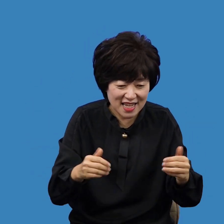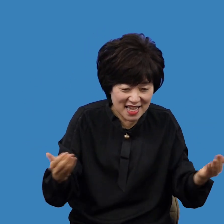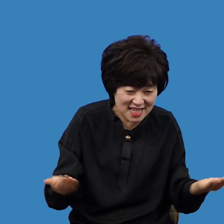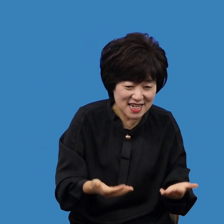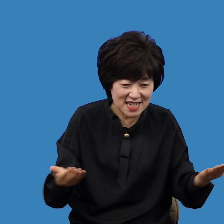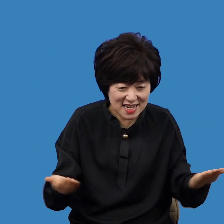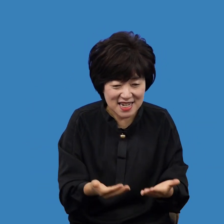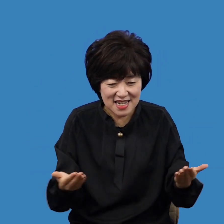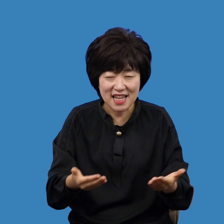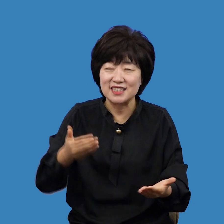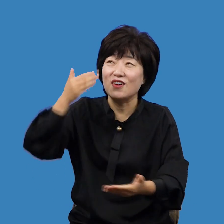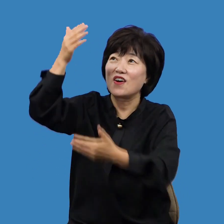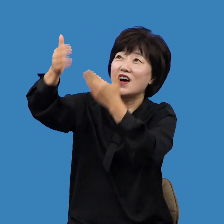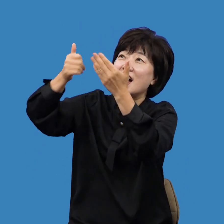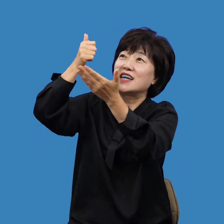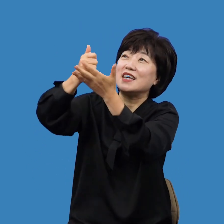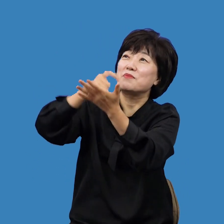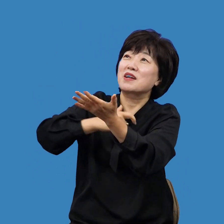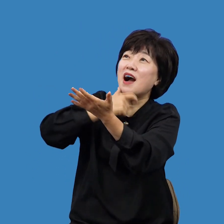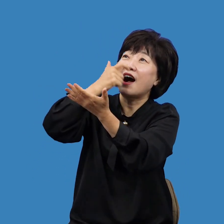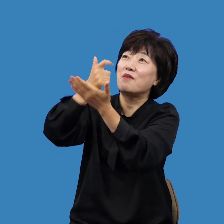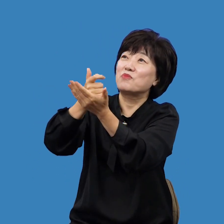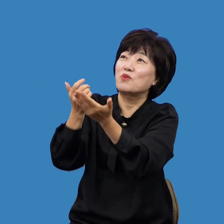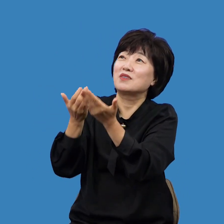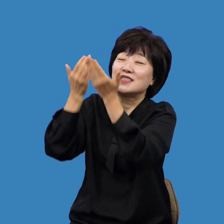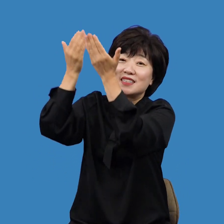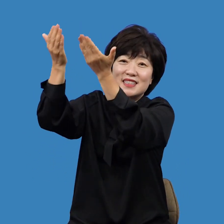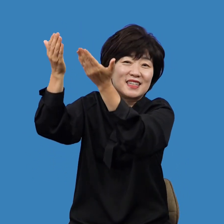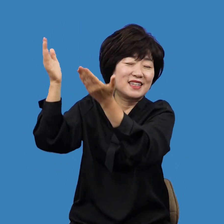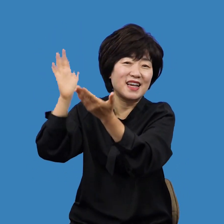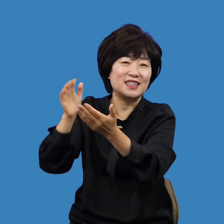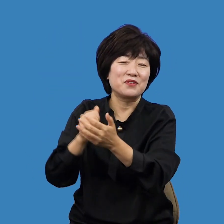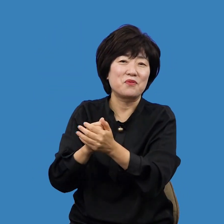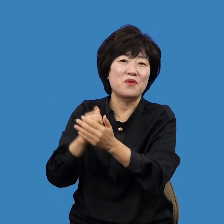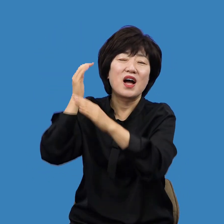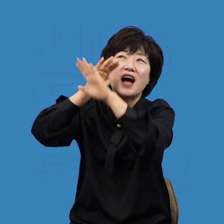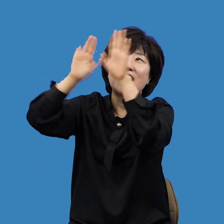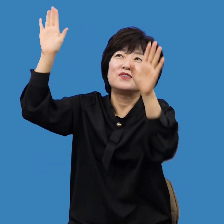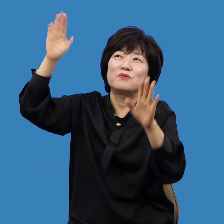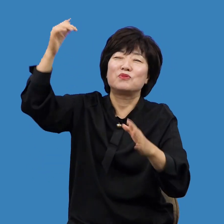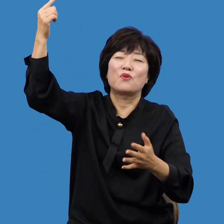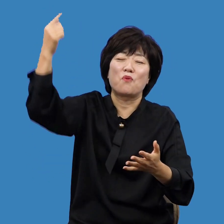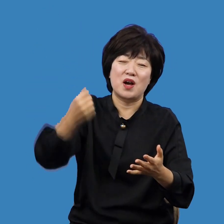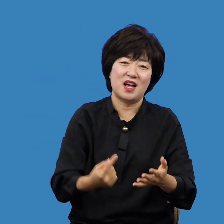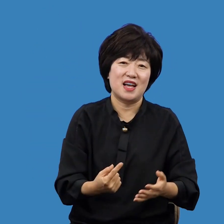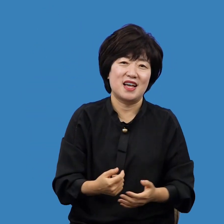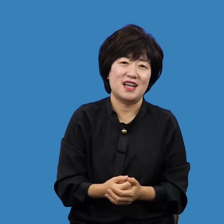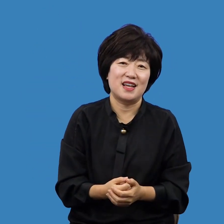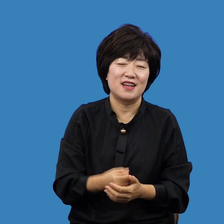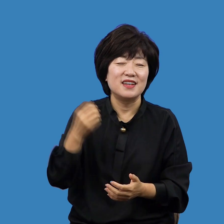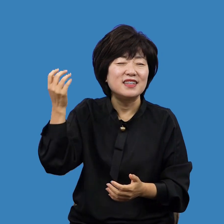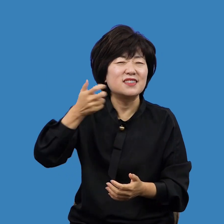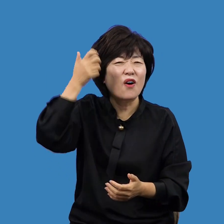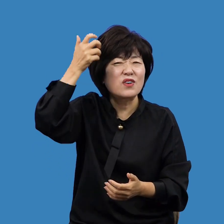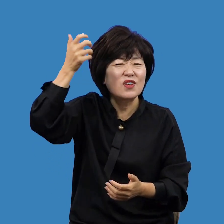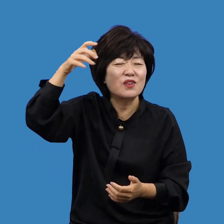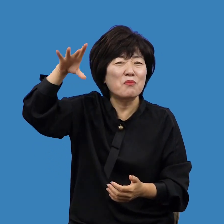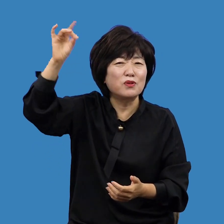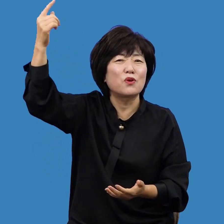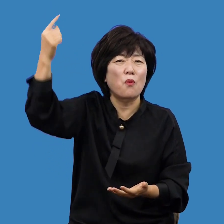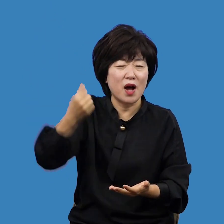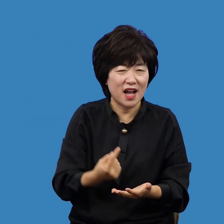해서 하늘을 감동시키는 게 아닙니다. 영의 일은 뭐냐면 하늘에서부터 먼저 임해야 돼. 성령이 먼저 우리에게 임해야